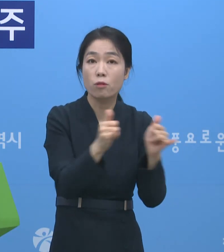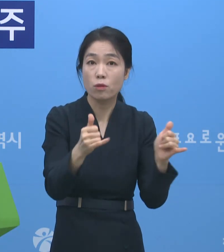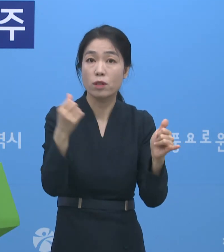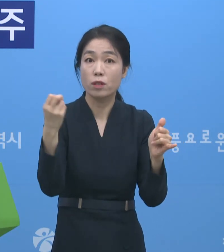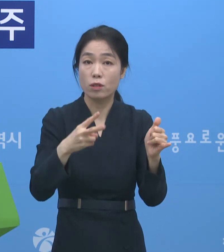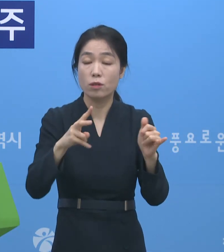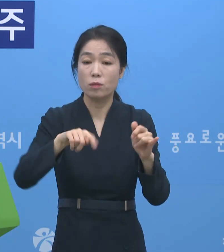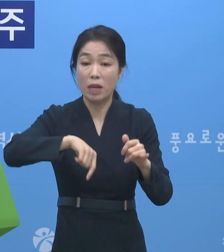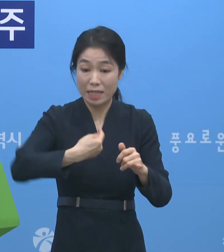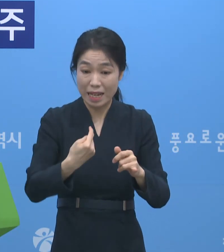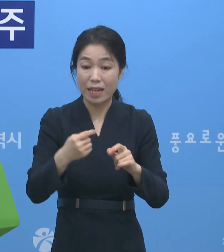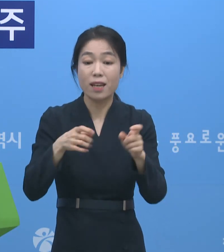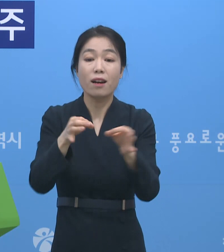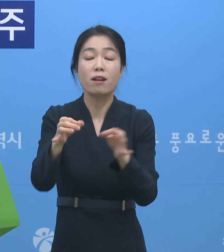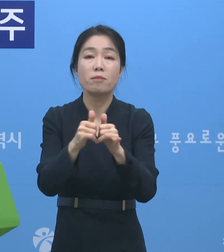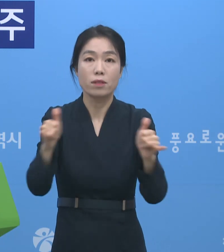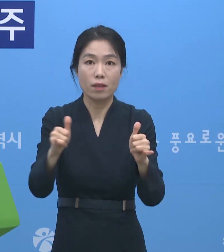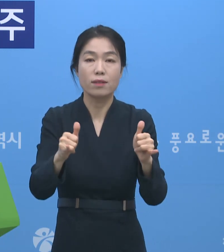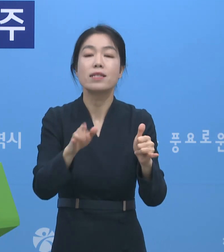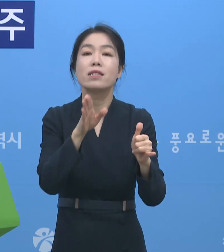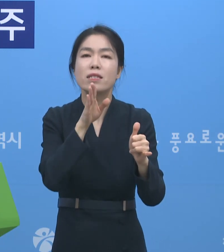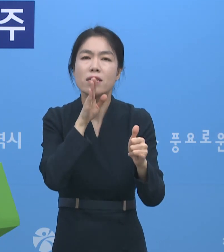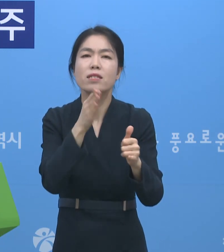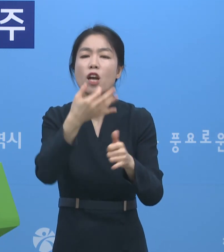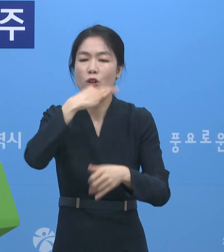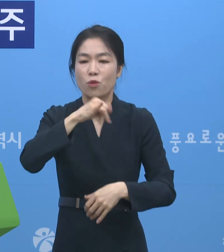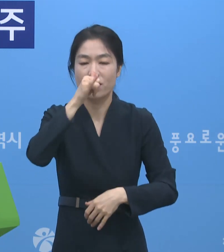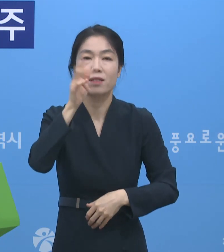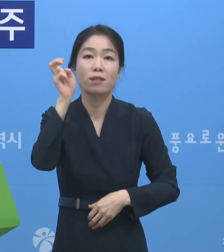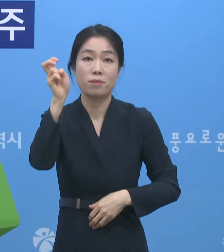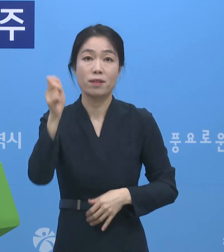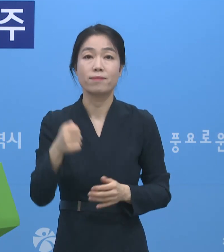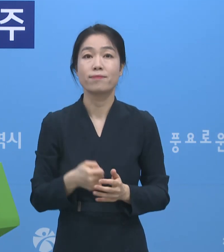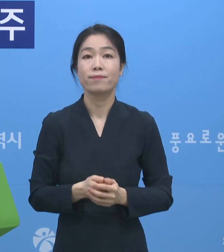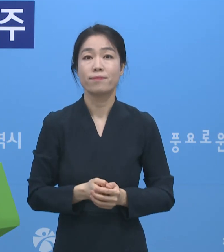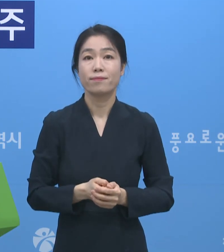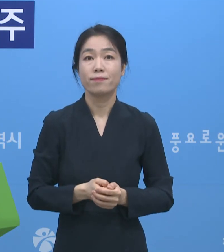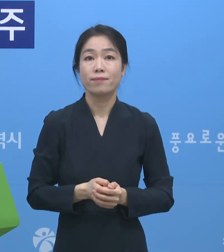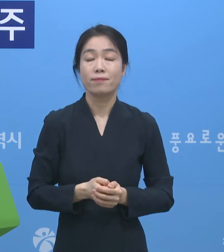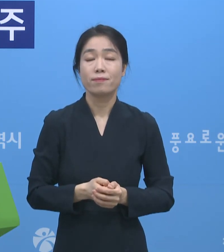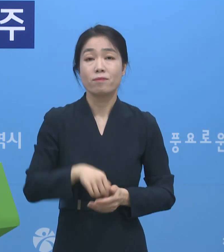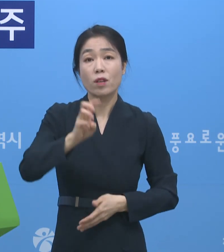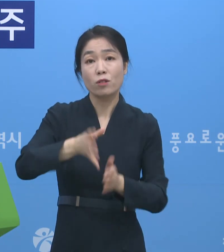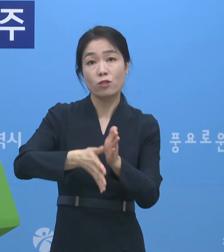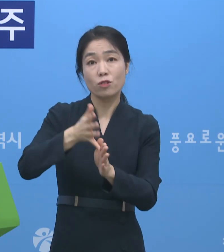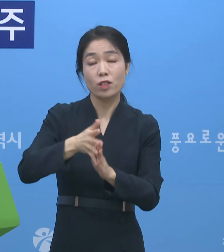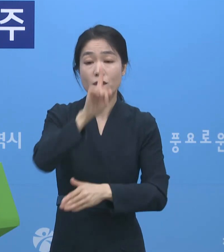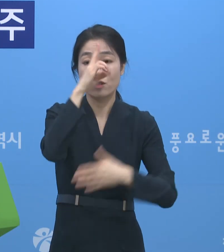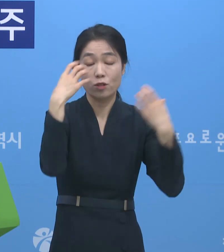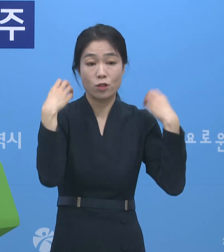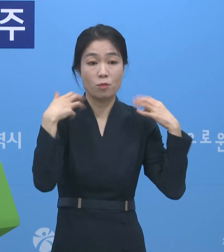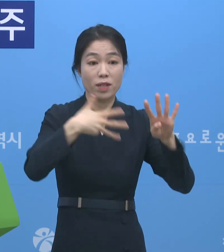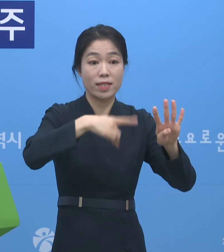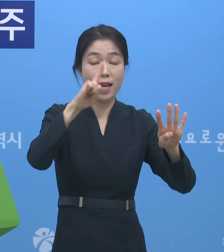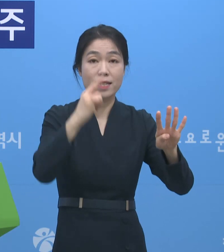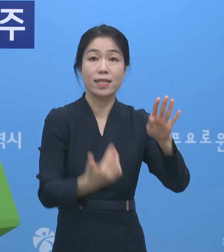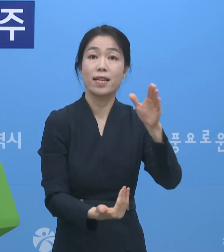소상공인들과 자영업자들에게도 실질적 도움이 될 것입니다. 우리 시는 정부의